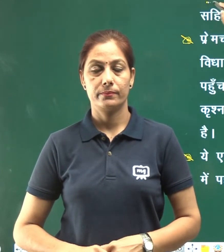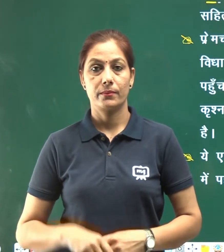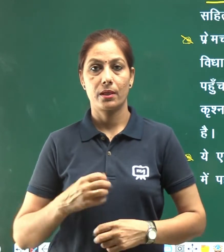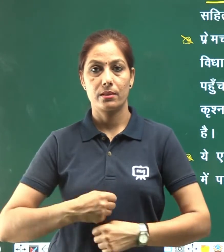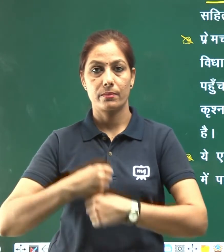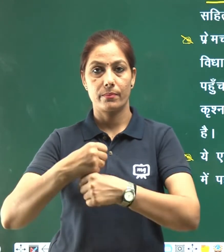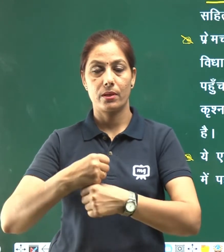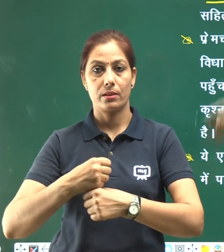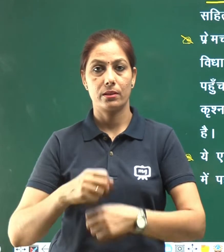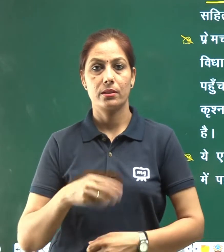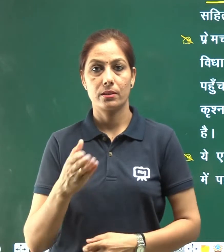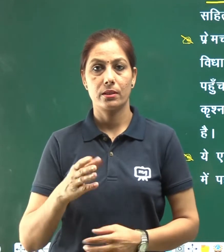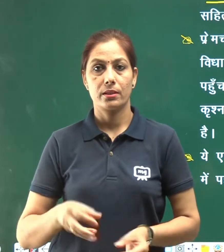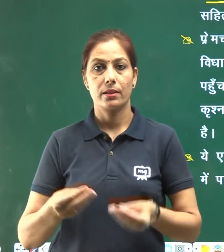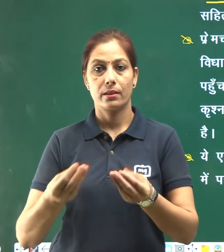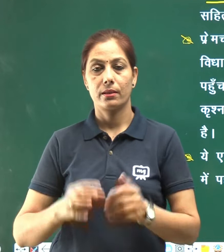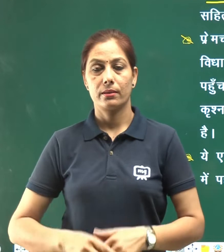सम्मान जो इन्हें प्राप्त हुए: